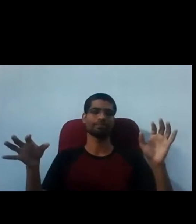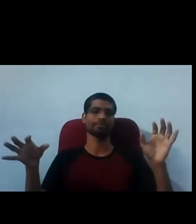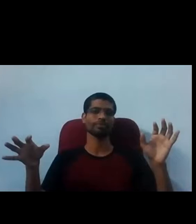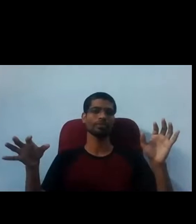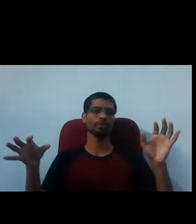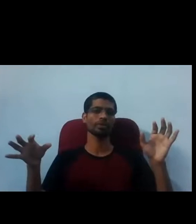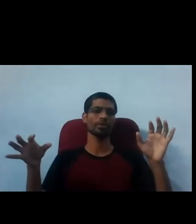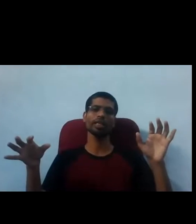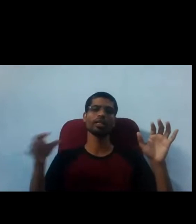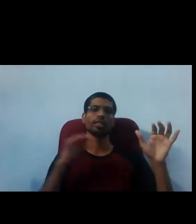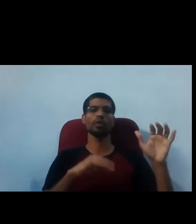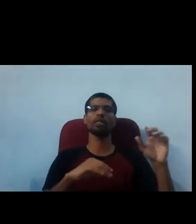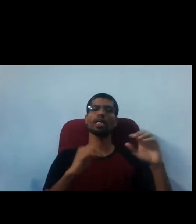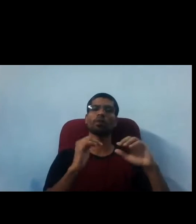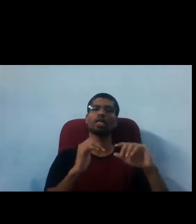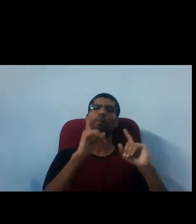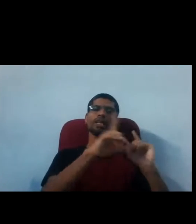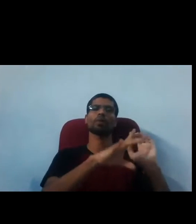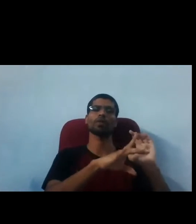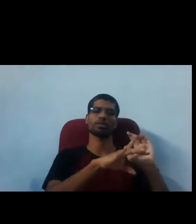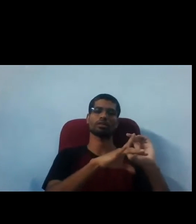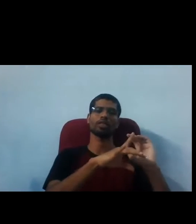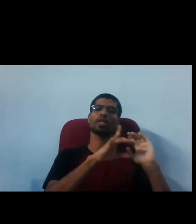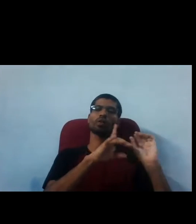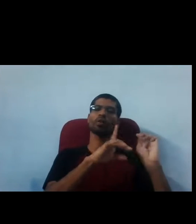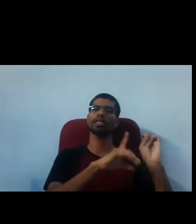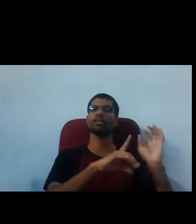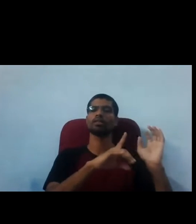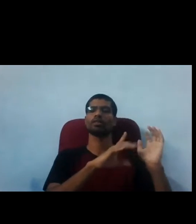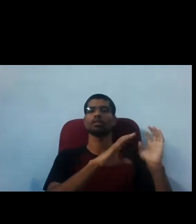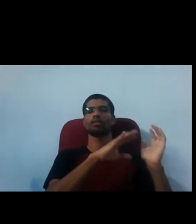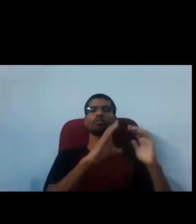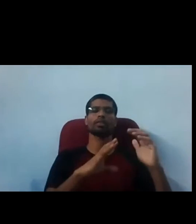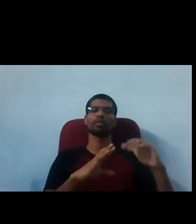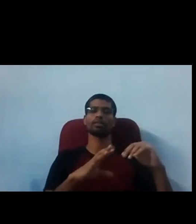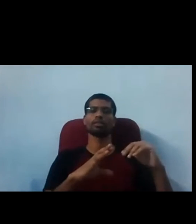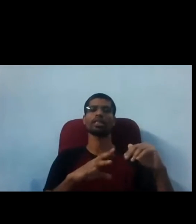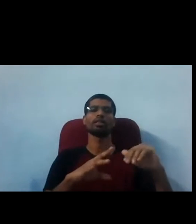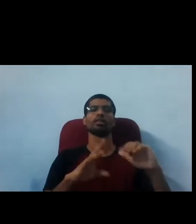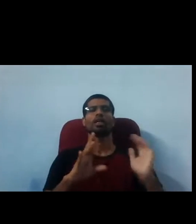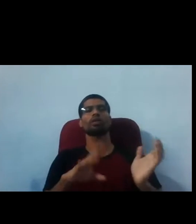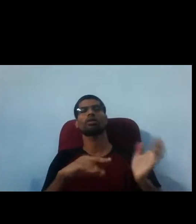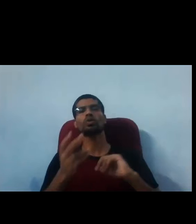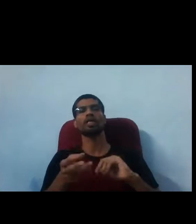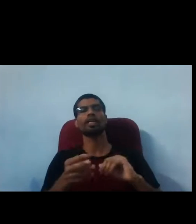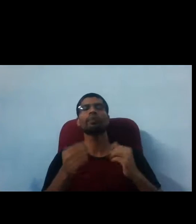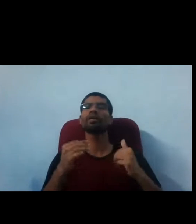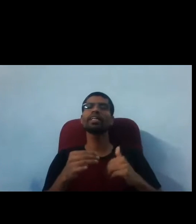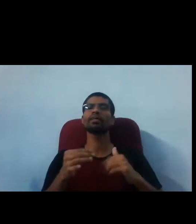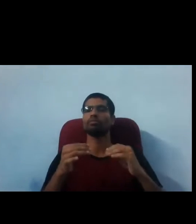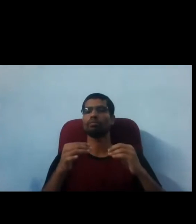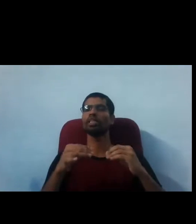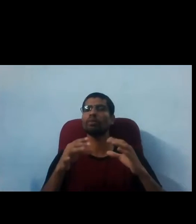सकते हैं, ठीक है। ये हो गया आप लोगों का पहला प्रोसेस, इलेक्ट्रोलाइटिक मेथड, ठीक है। और दूसरा क्या